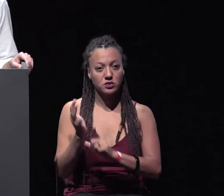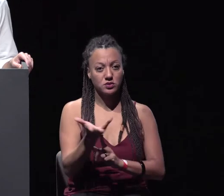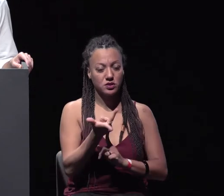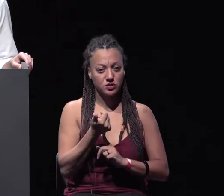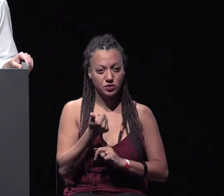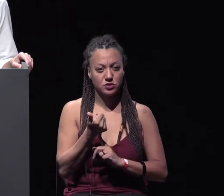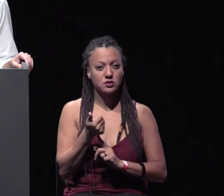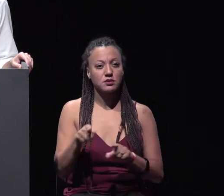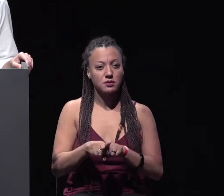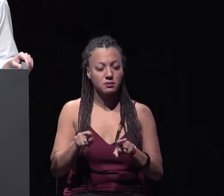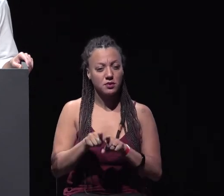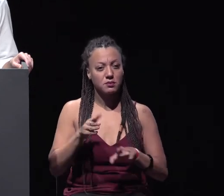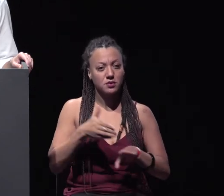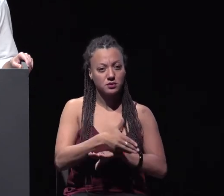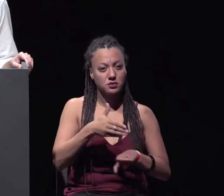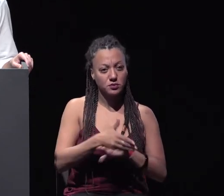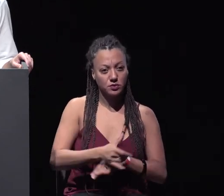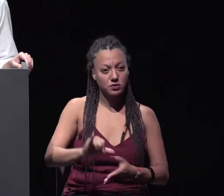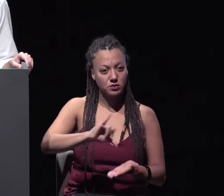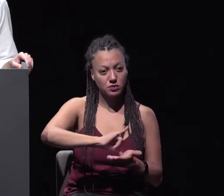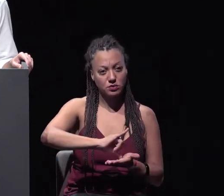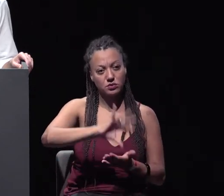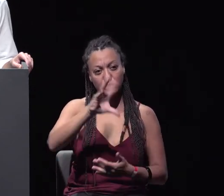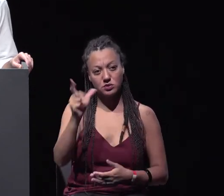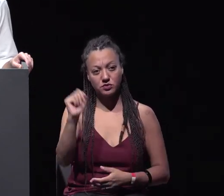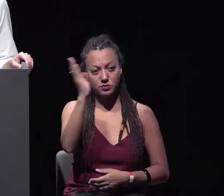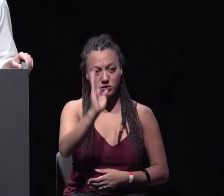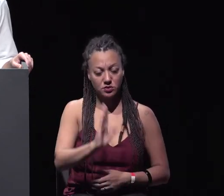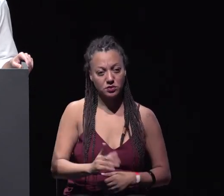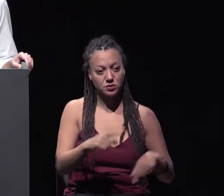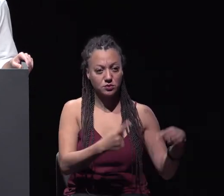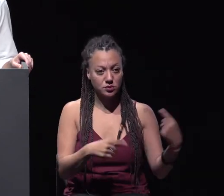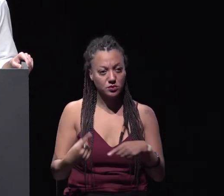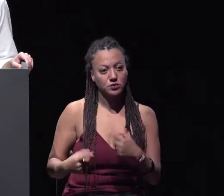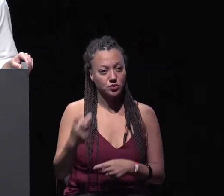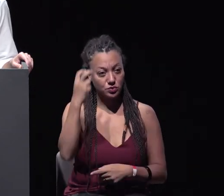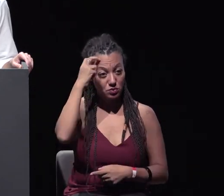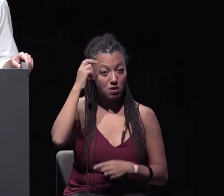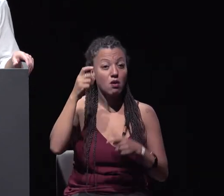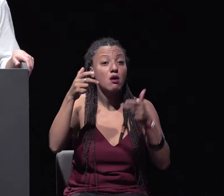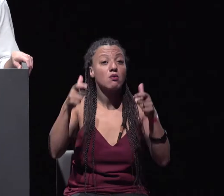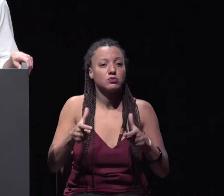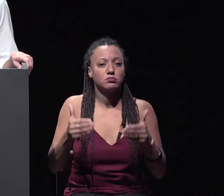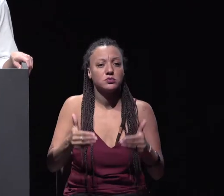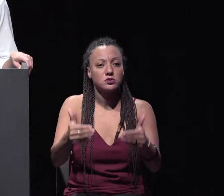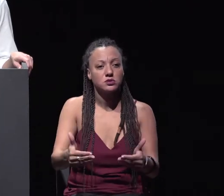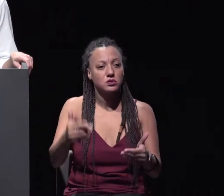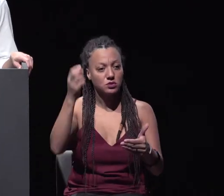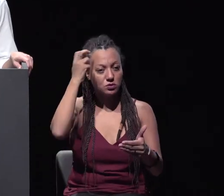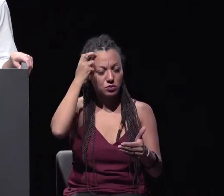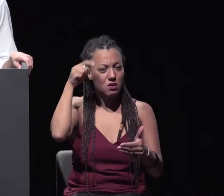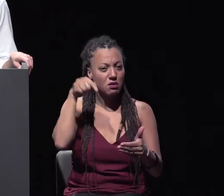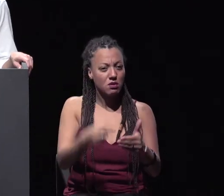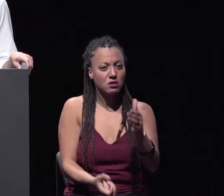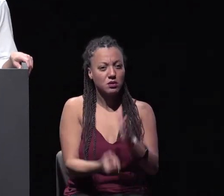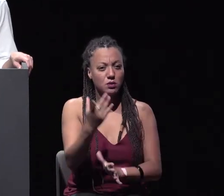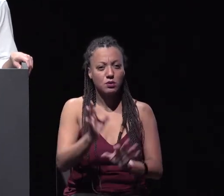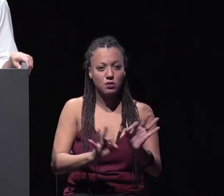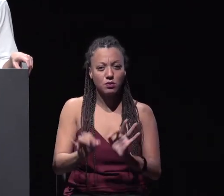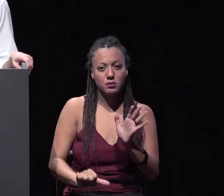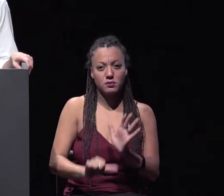colegiado setorial de culturas afro-brasileiras do conselho nacional de política cultural do ministério da cultura onde sistematizou o primeiro plano nacional